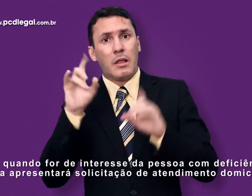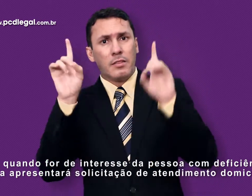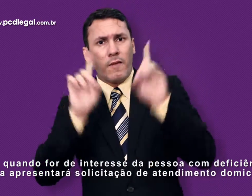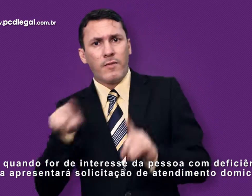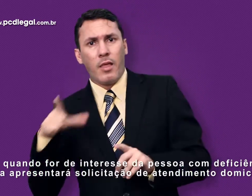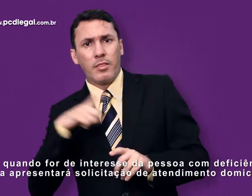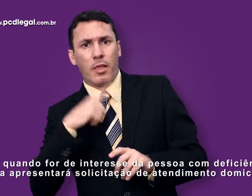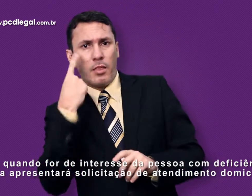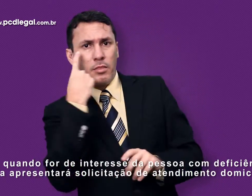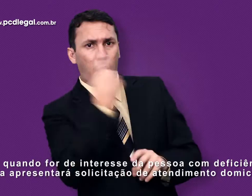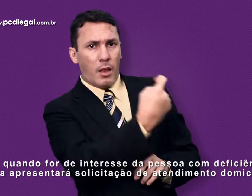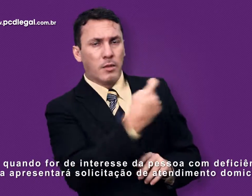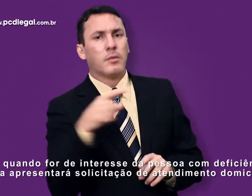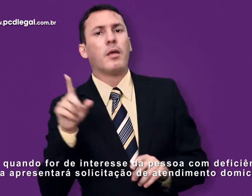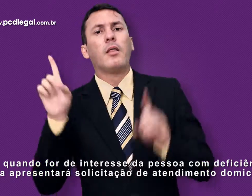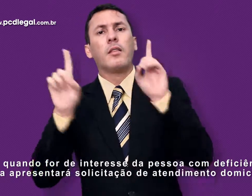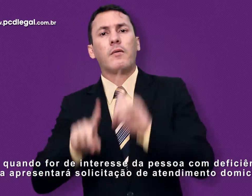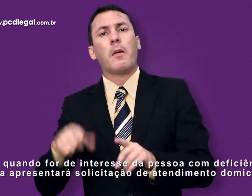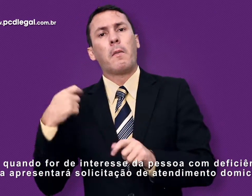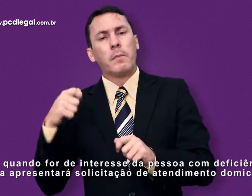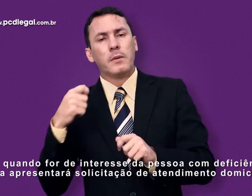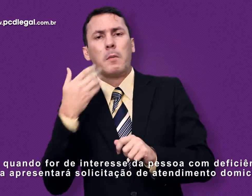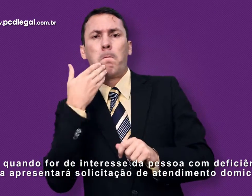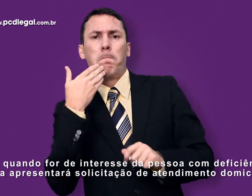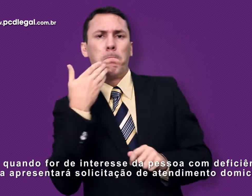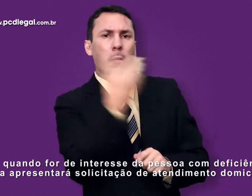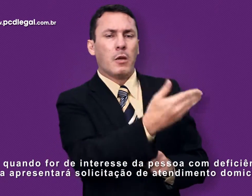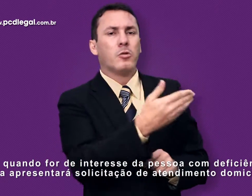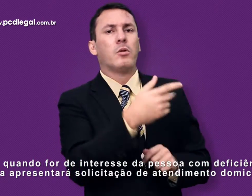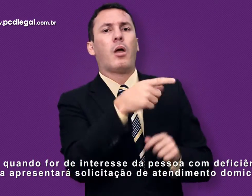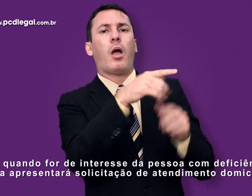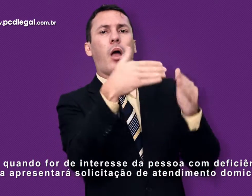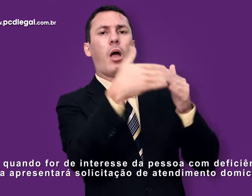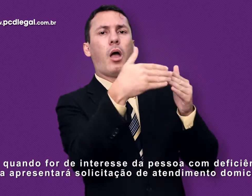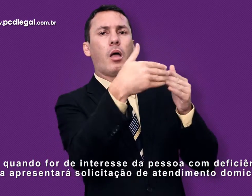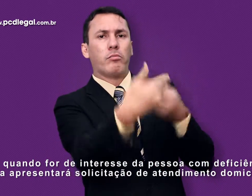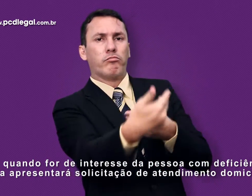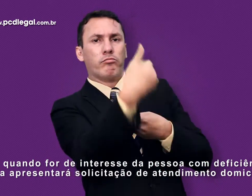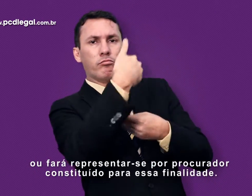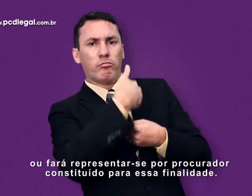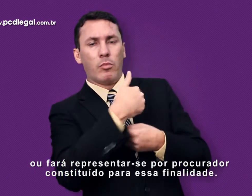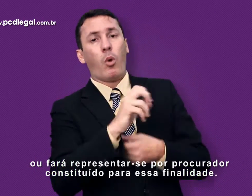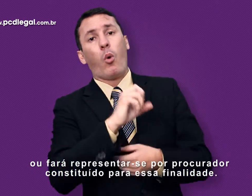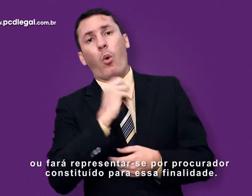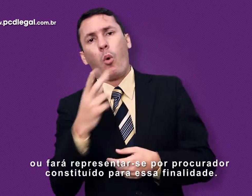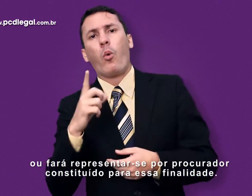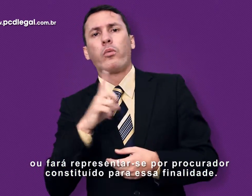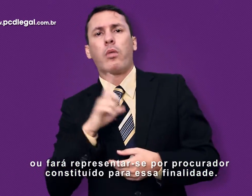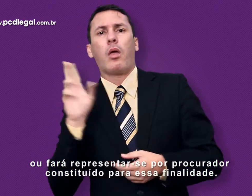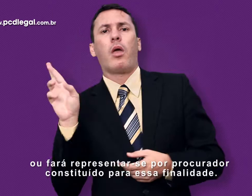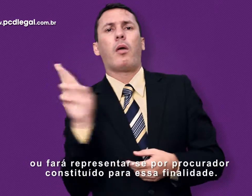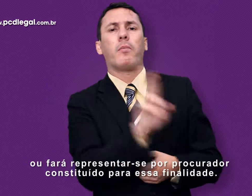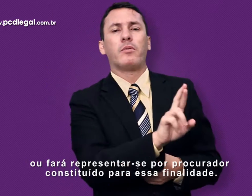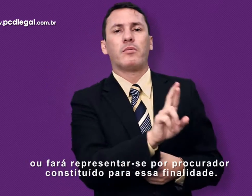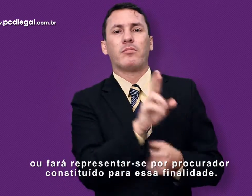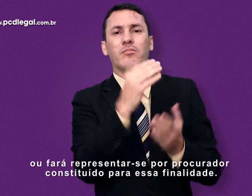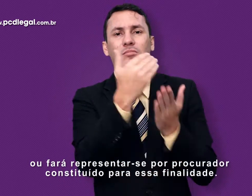com deficiência, ela apresentará solicitação de atendimento domiciliar ou fará representar-se por